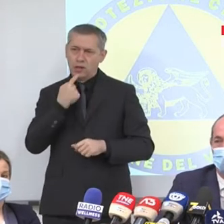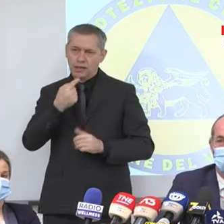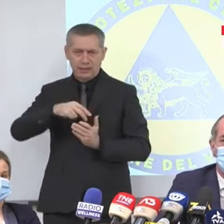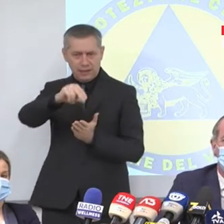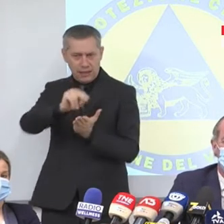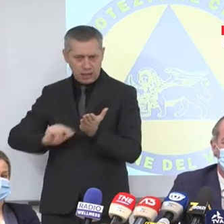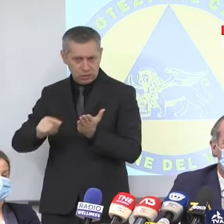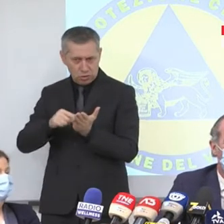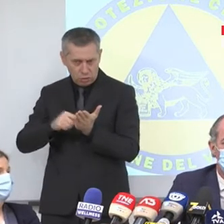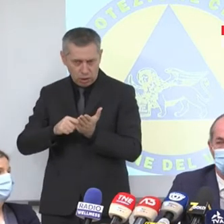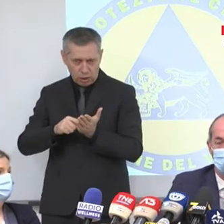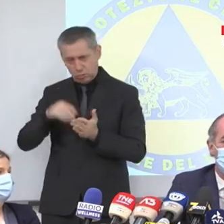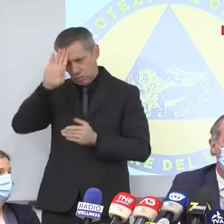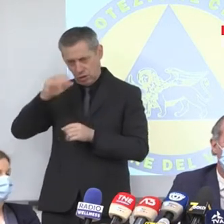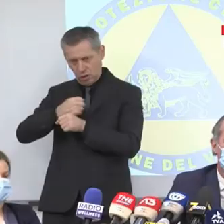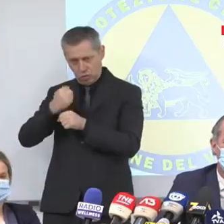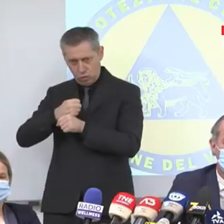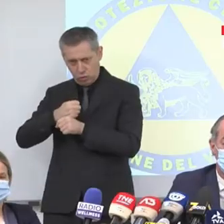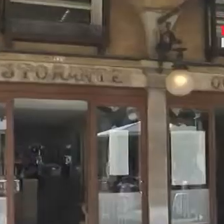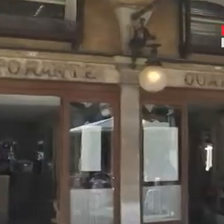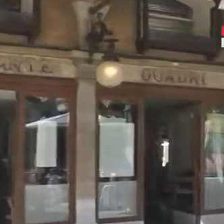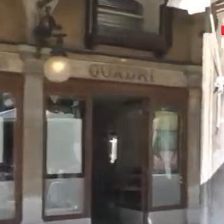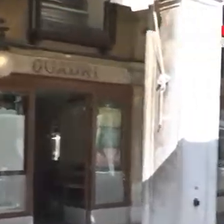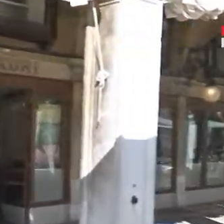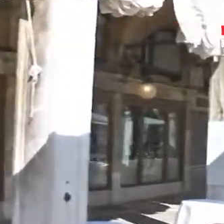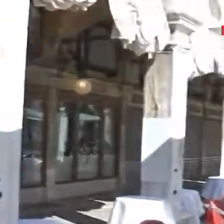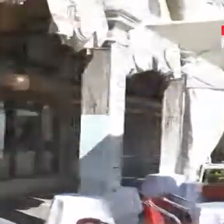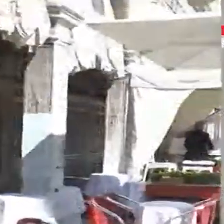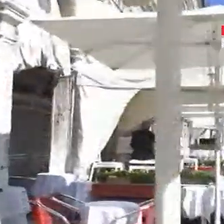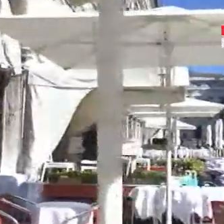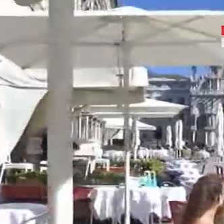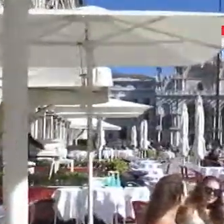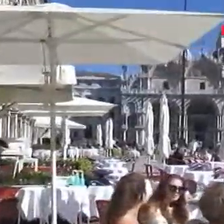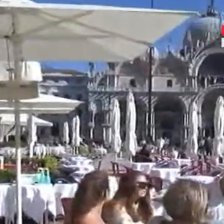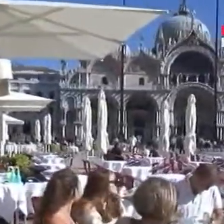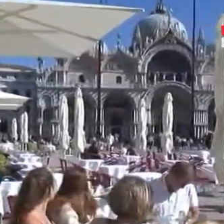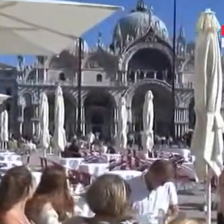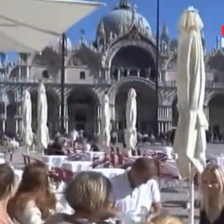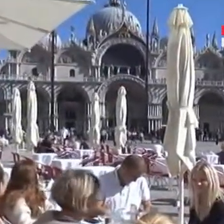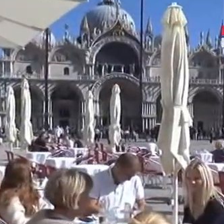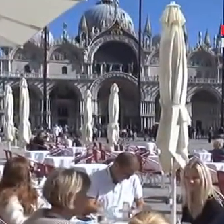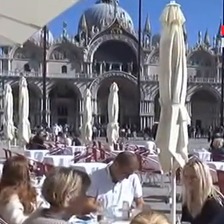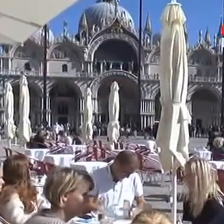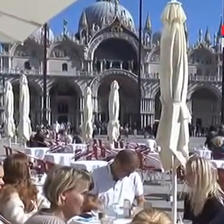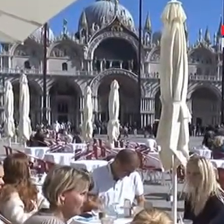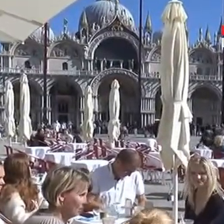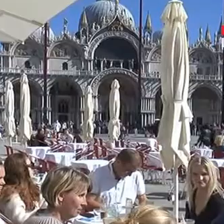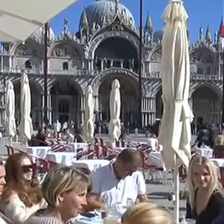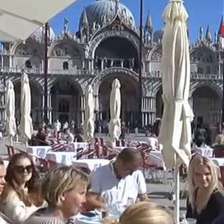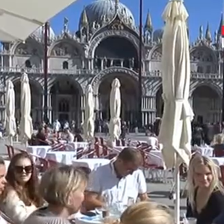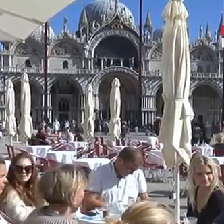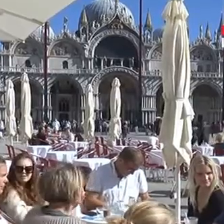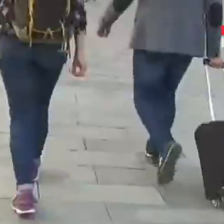dichiarazione del datore di lavoro per la vaccinazione. La notizia arriva dopo le dichiarazioni confortanti del presidente Luca Zaia. Gli